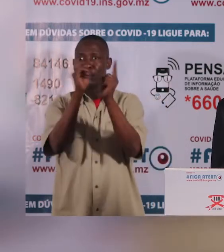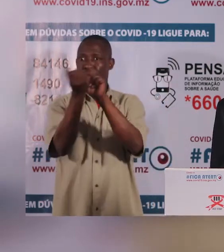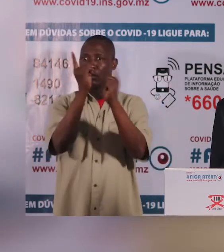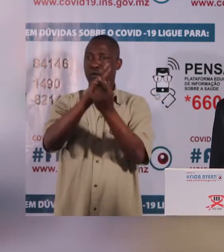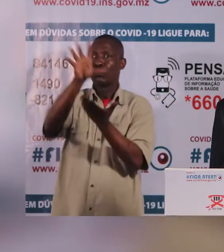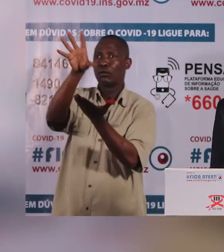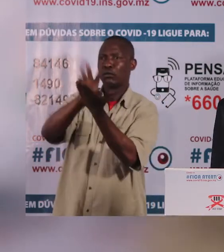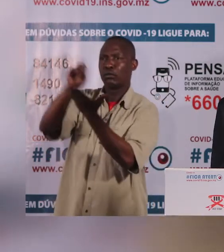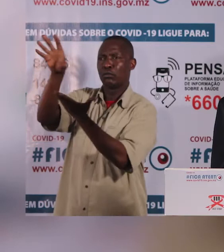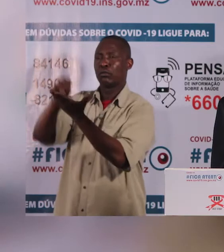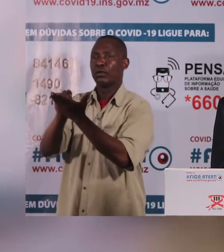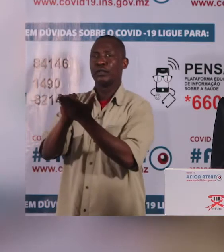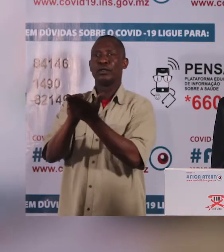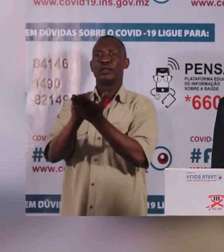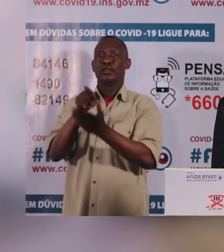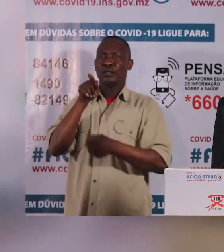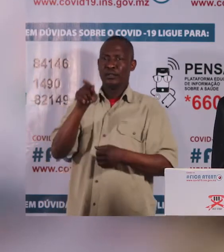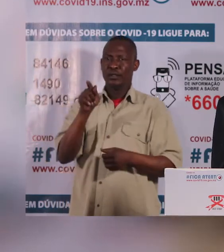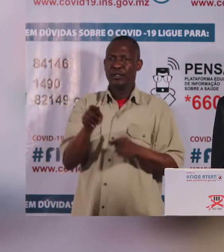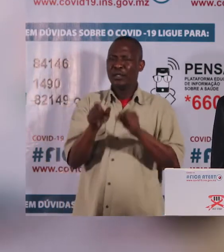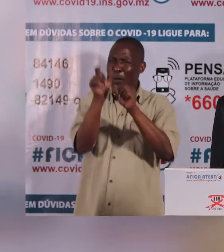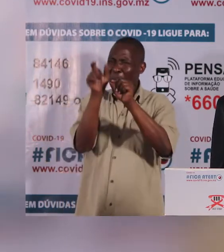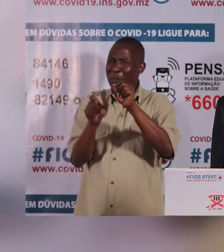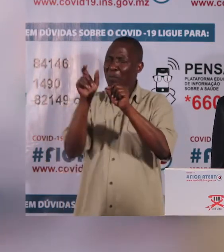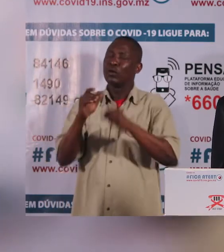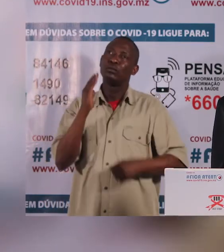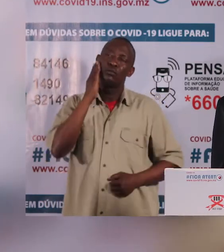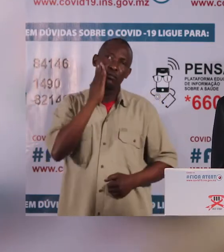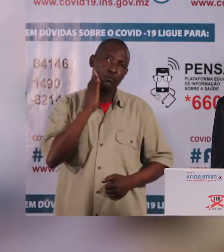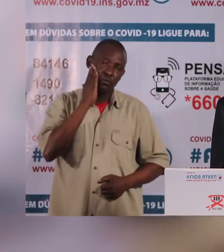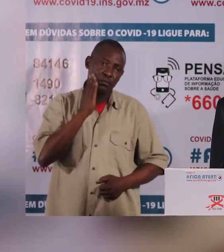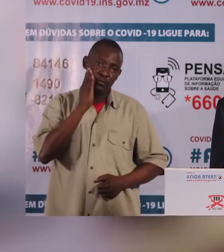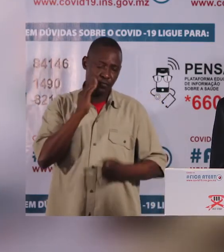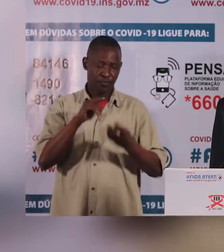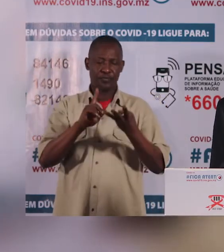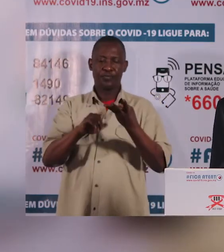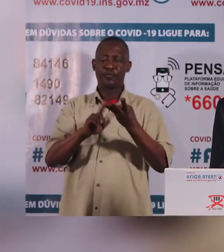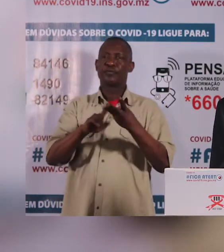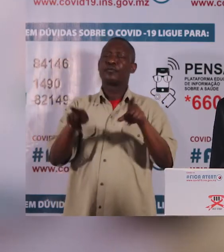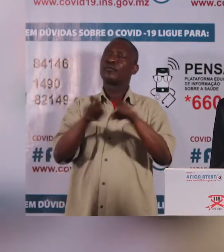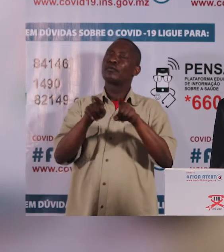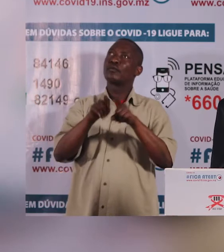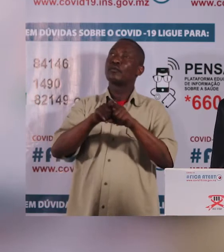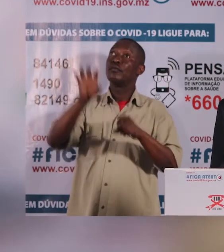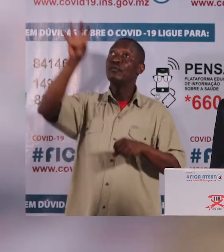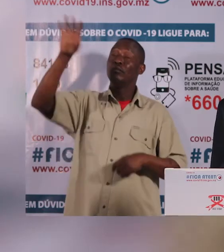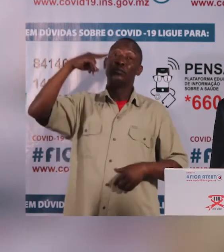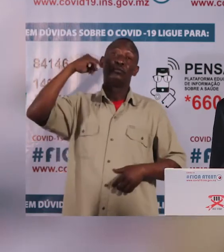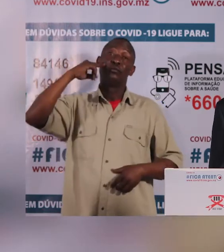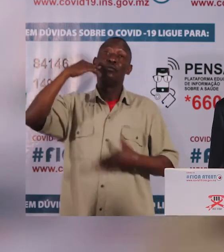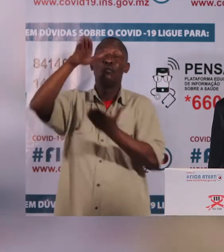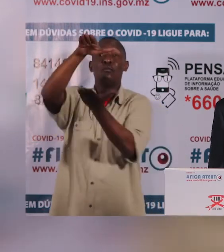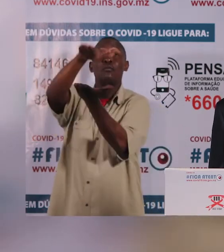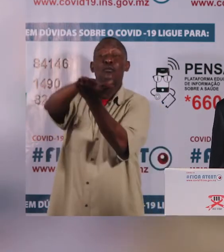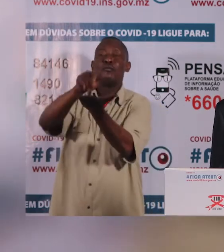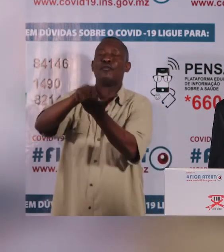a contar de baixo. Depois temos os casos relacionados com o surto que tivemos em Afungi, em cor azul, que é a terceira barra a contar de